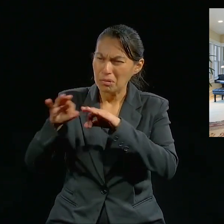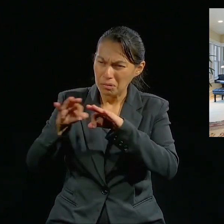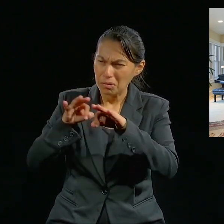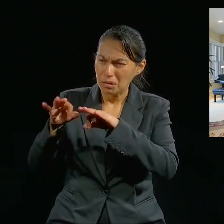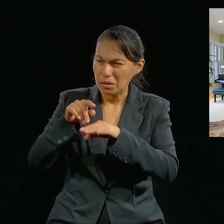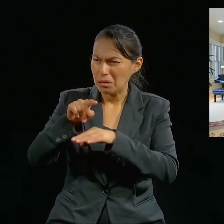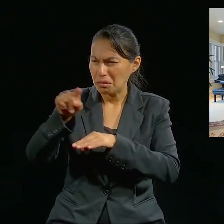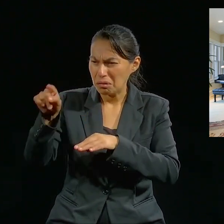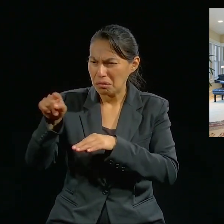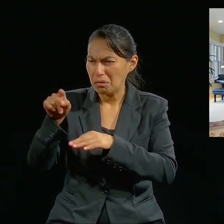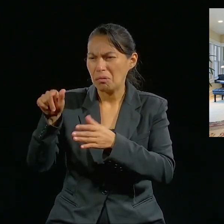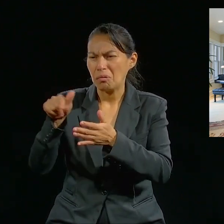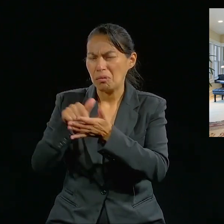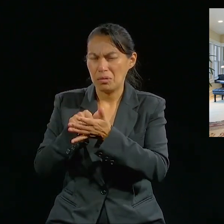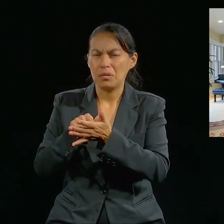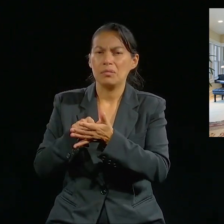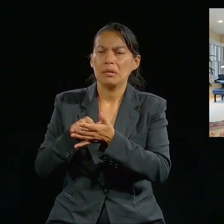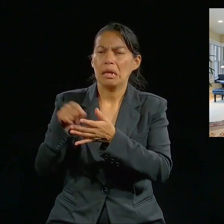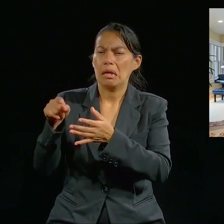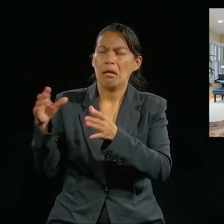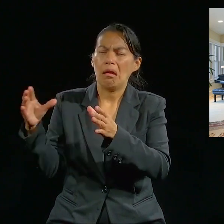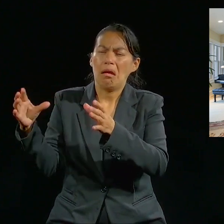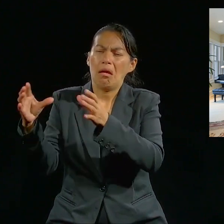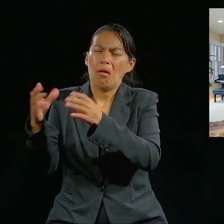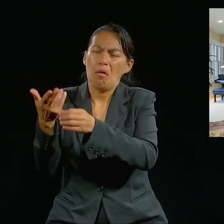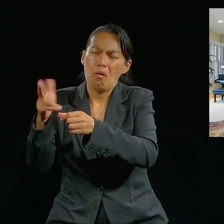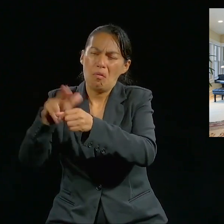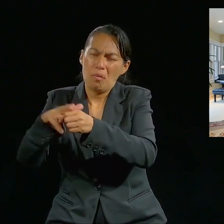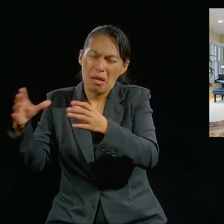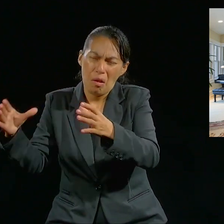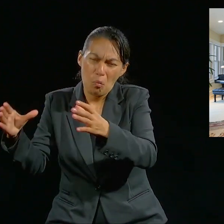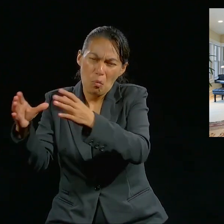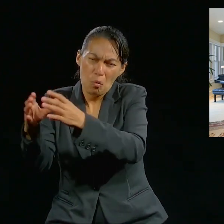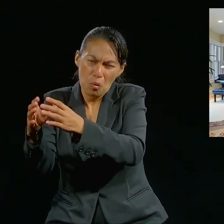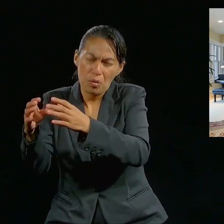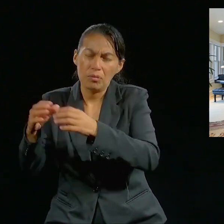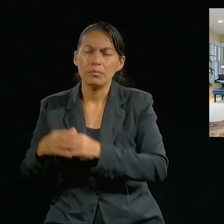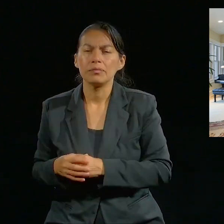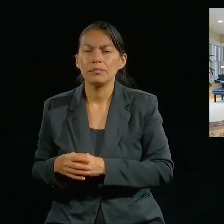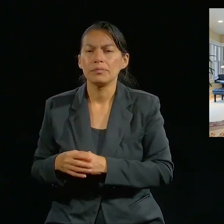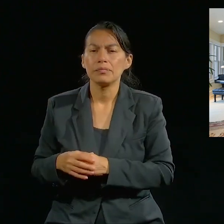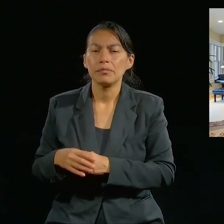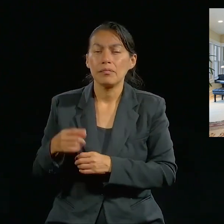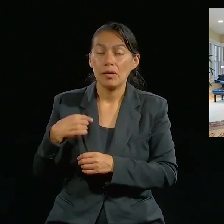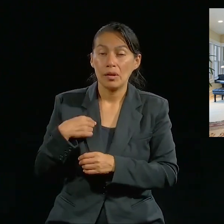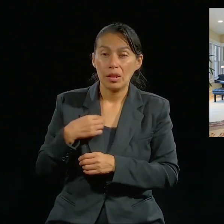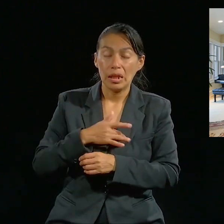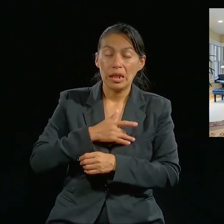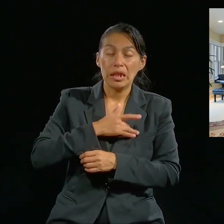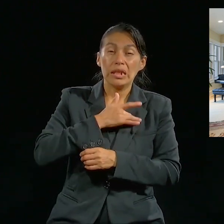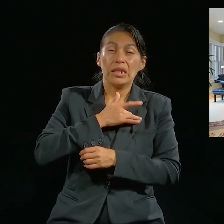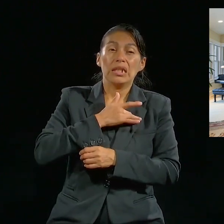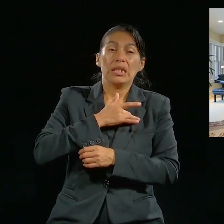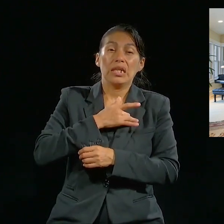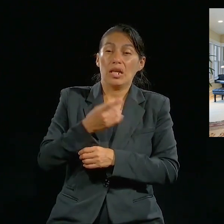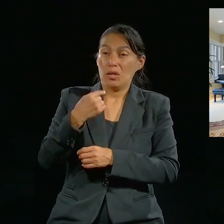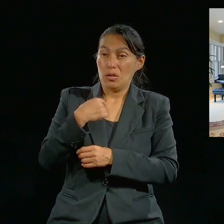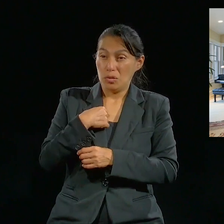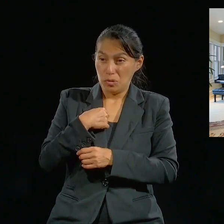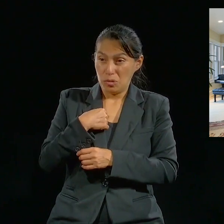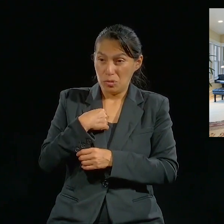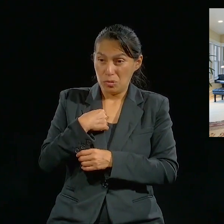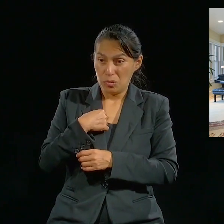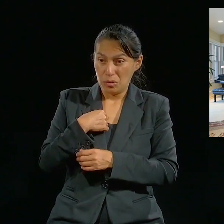trabajaba porque era como un pequeño pequeño hospitalito y ahora ver que en esa situación